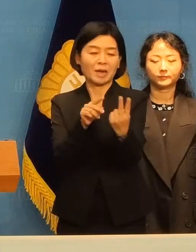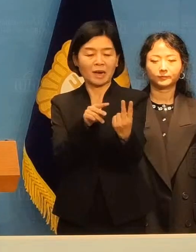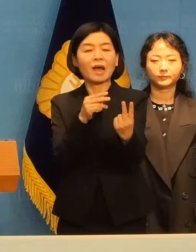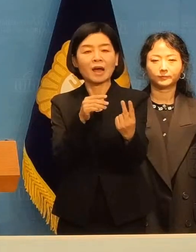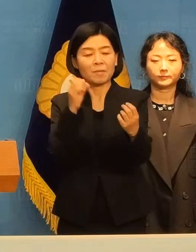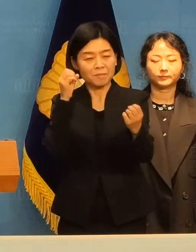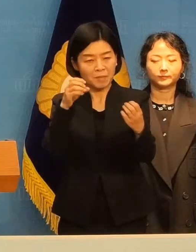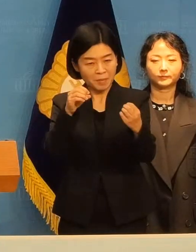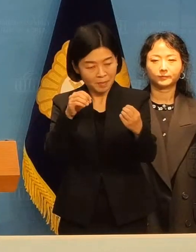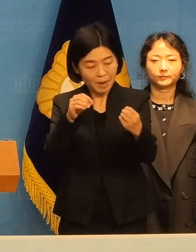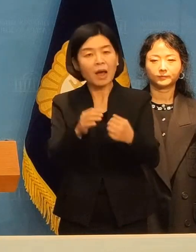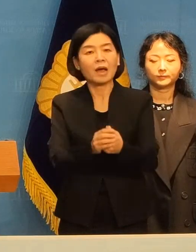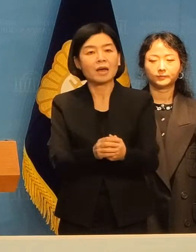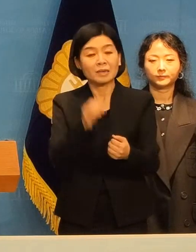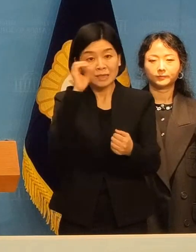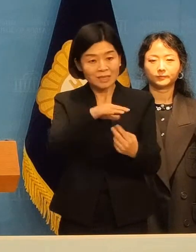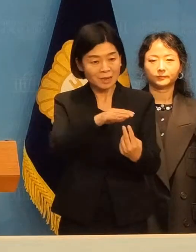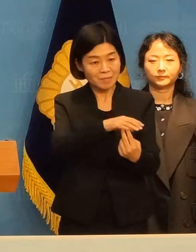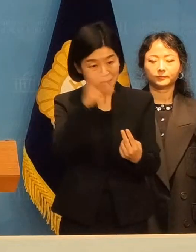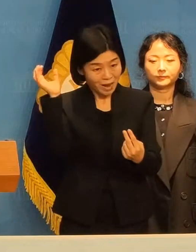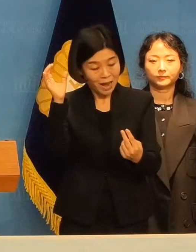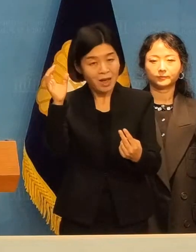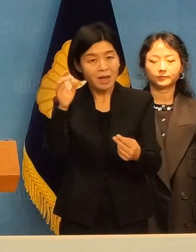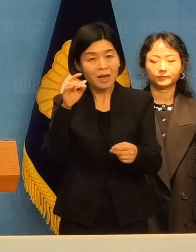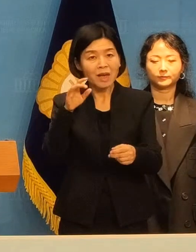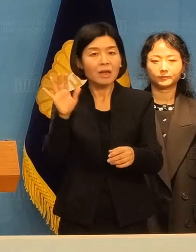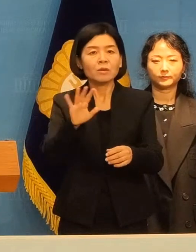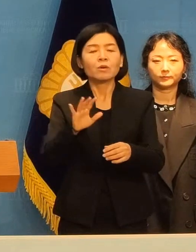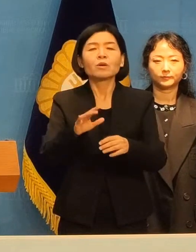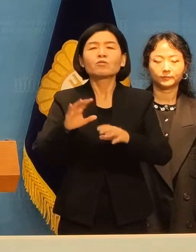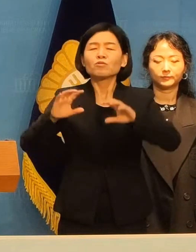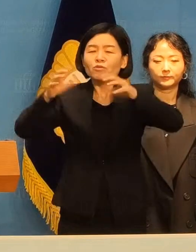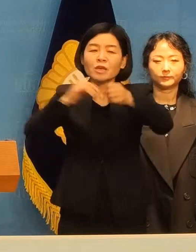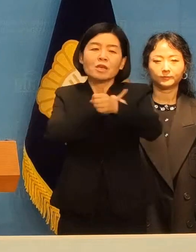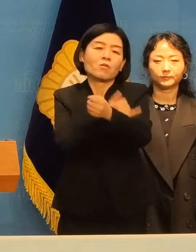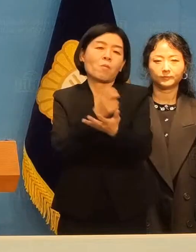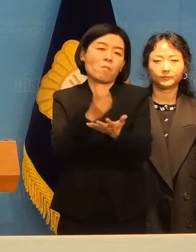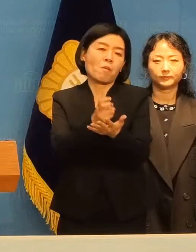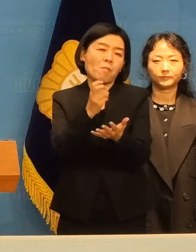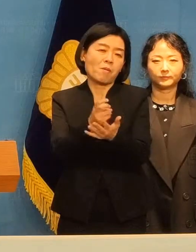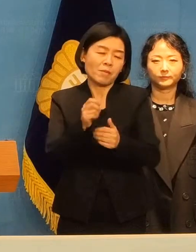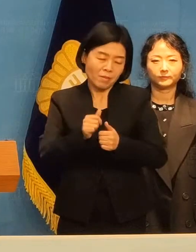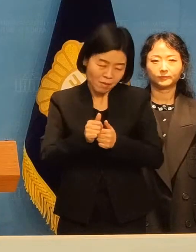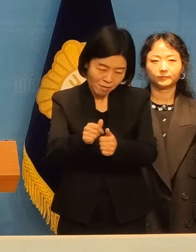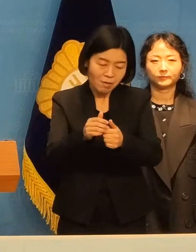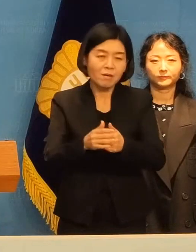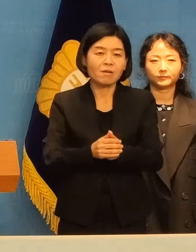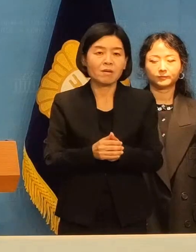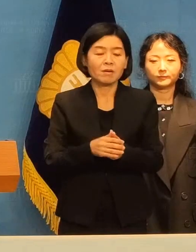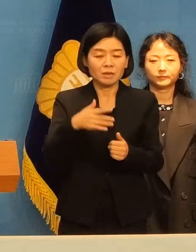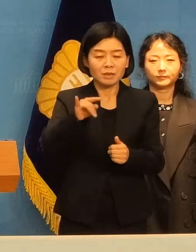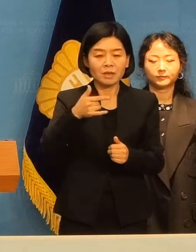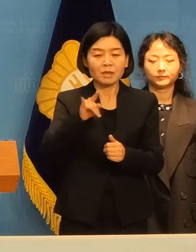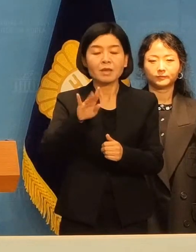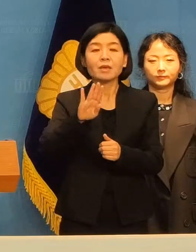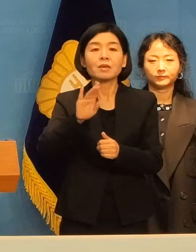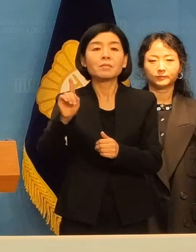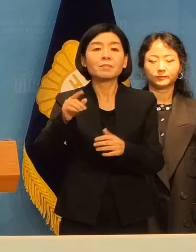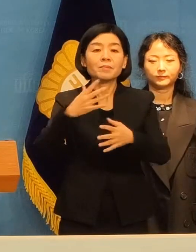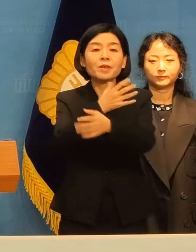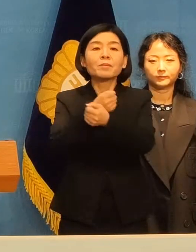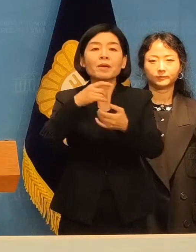단순한 탈출이 아니라 국제인권법이 보장하는 권리입니다. 제네바 협약 제118조는 명시하고